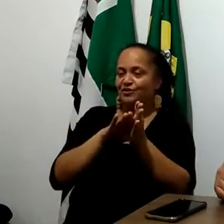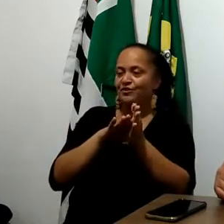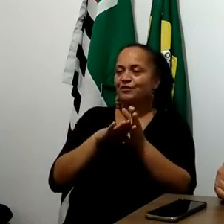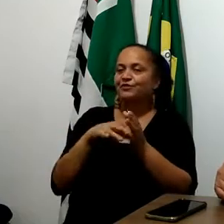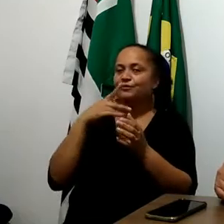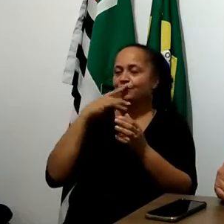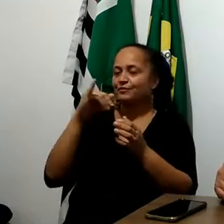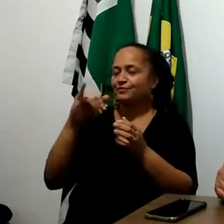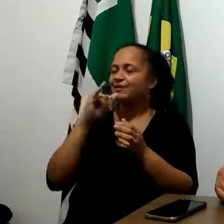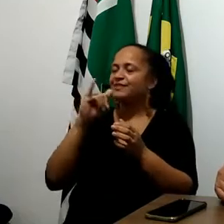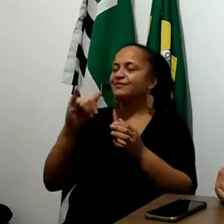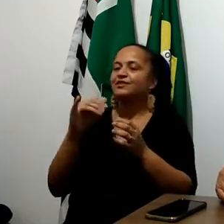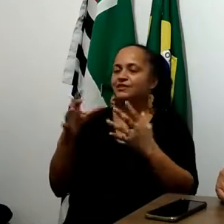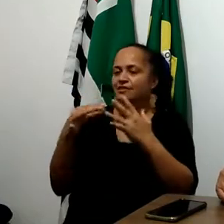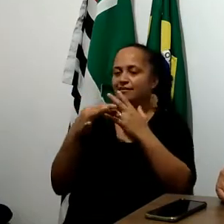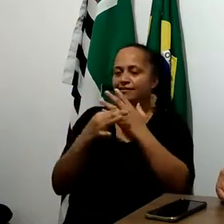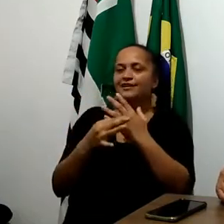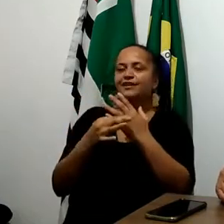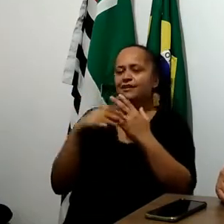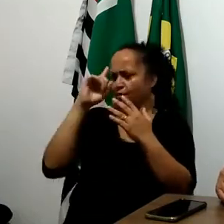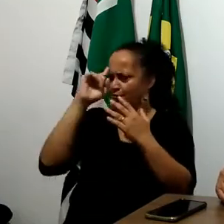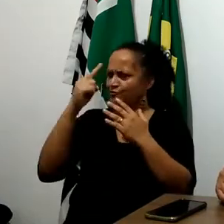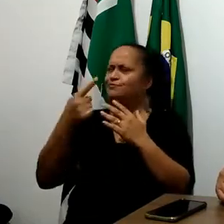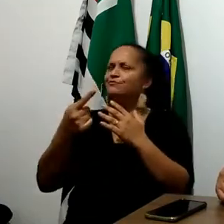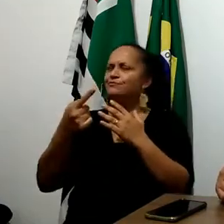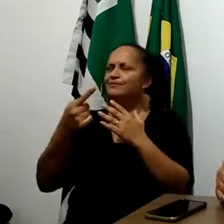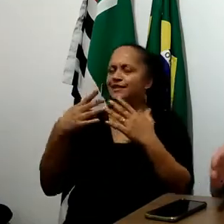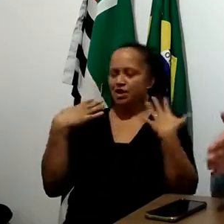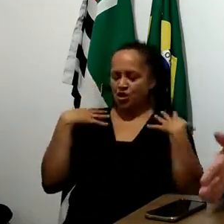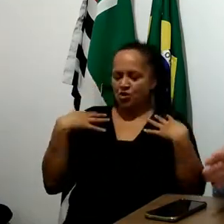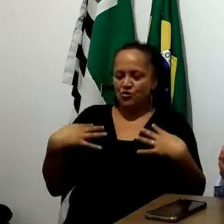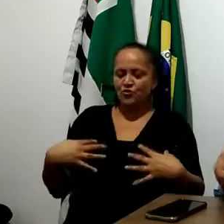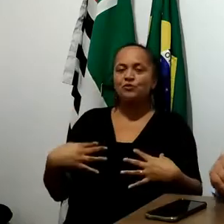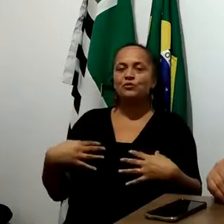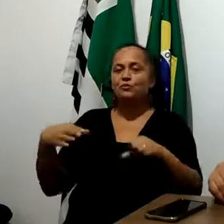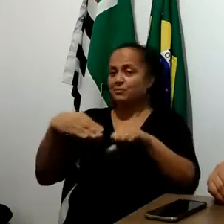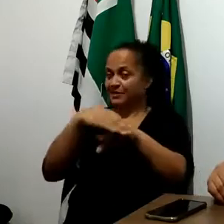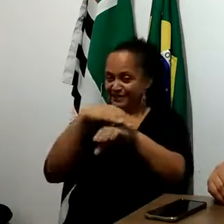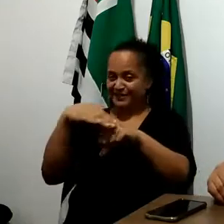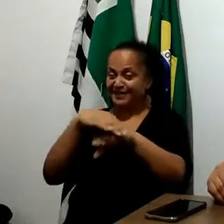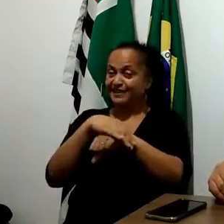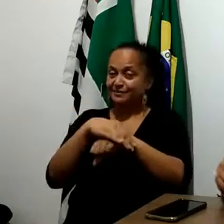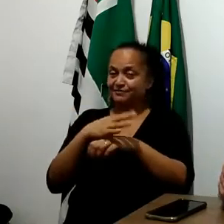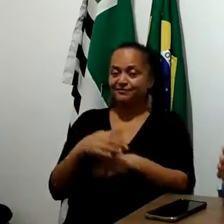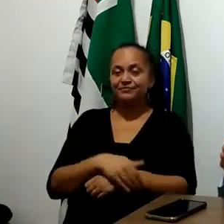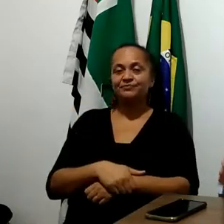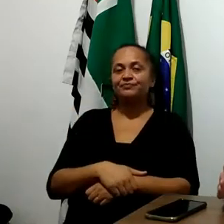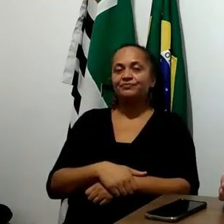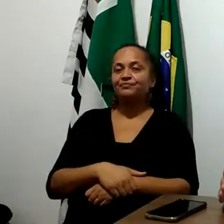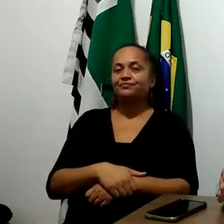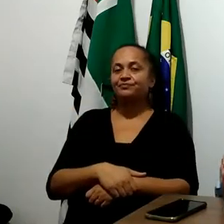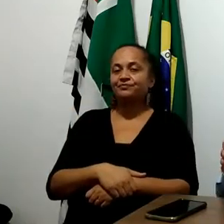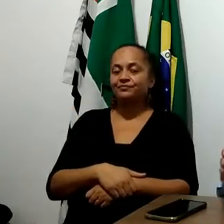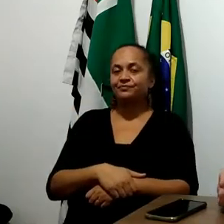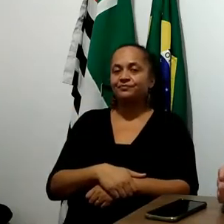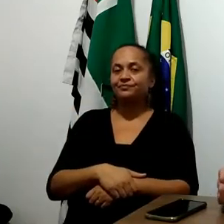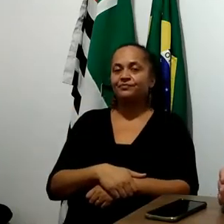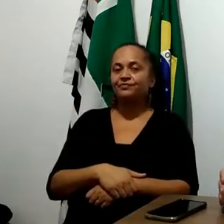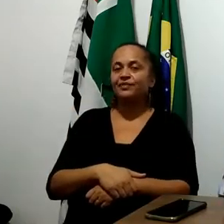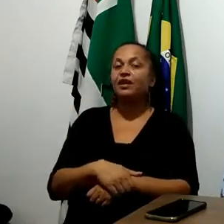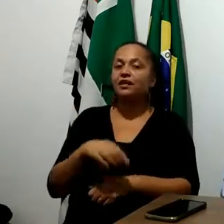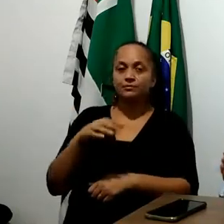anel de autoridade, colocou uma roupa nova, sandálias no pé. Sandálias também era só